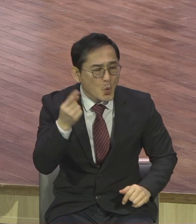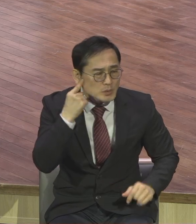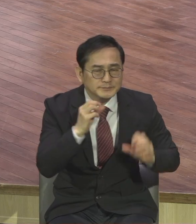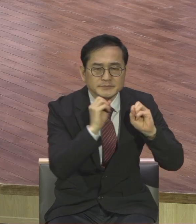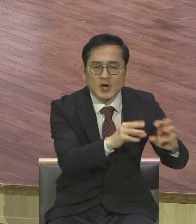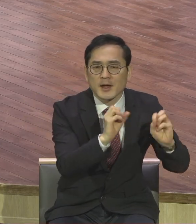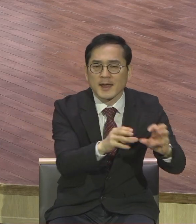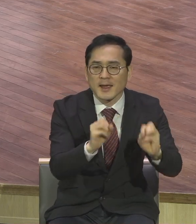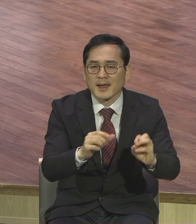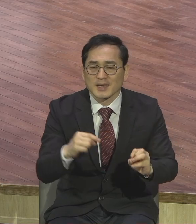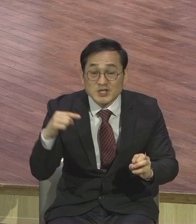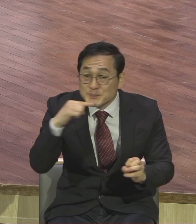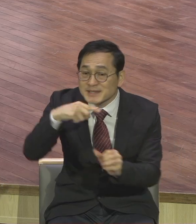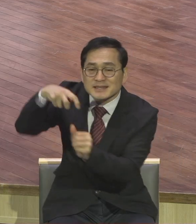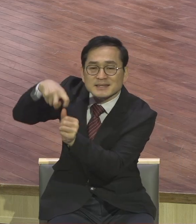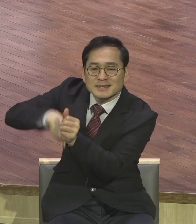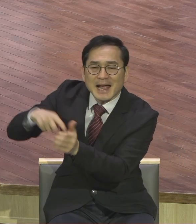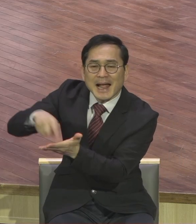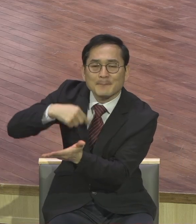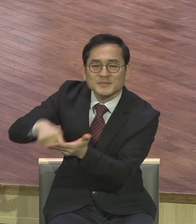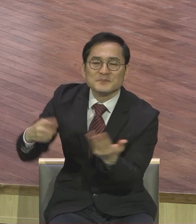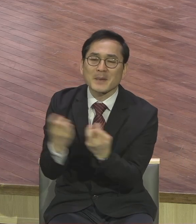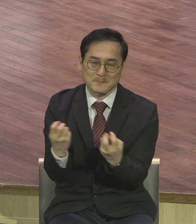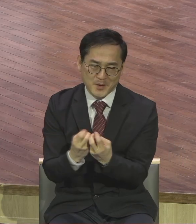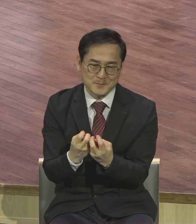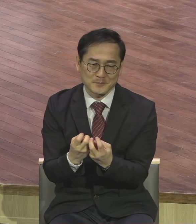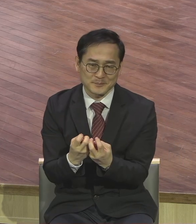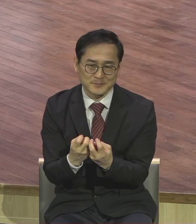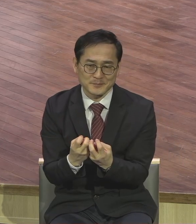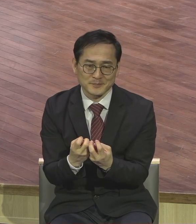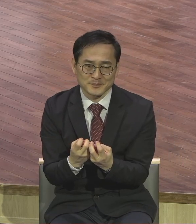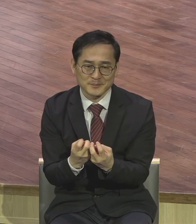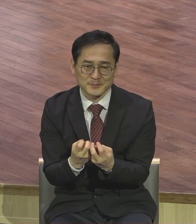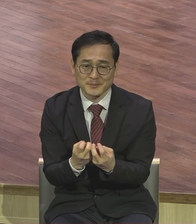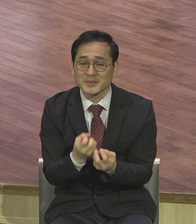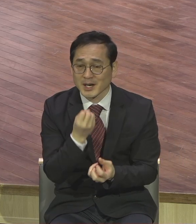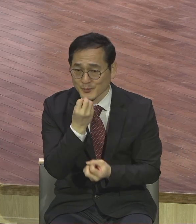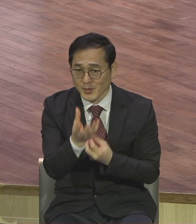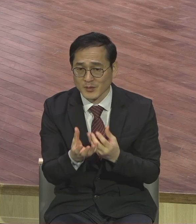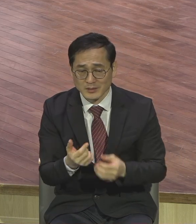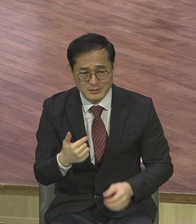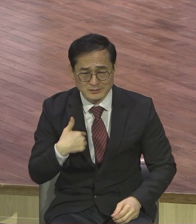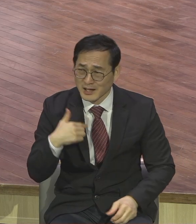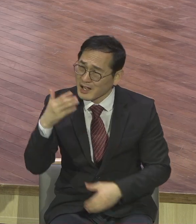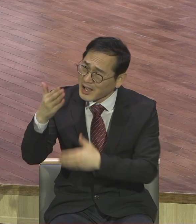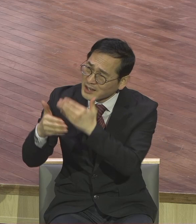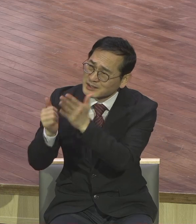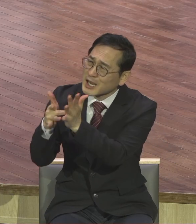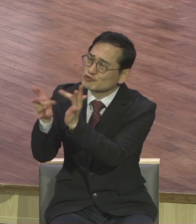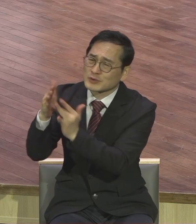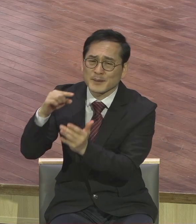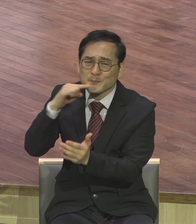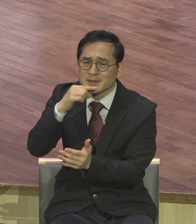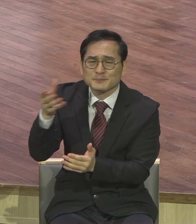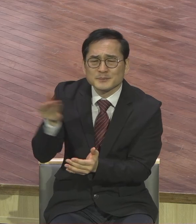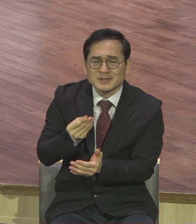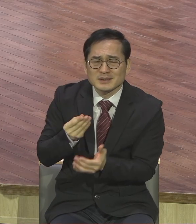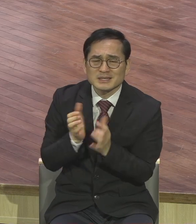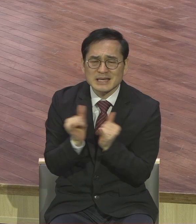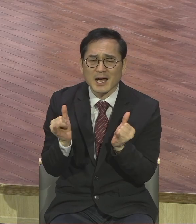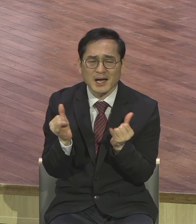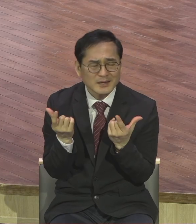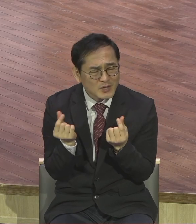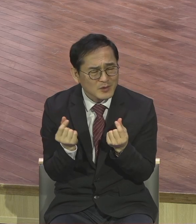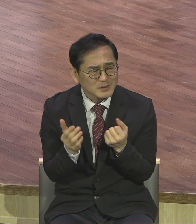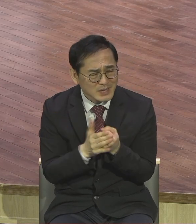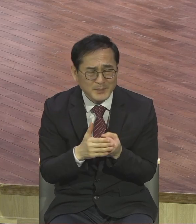교회 성도들에게 이 사실을 내가 빚진 자기 때문에 복음 증거하고 싶다는 강조를